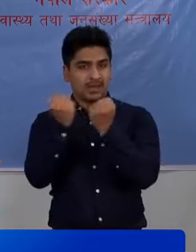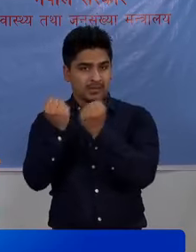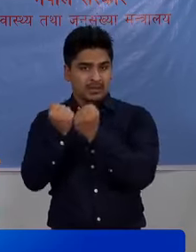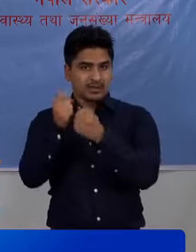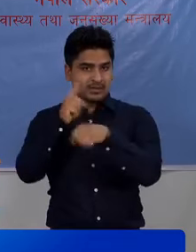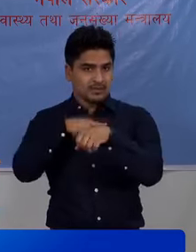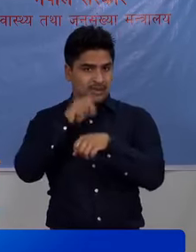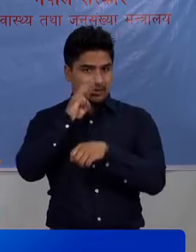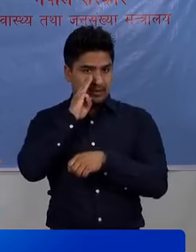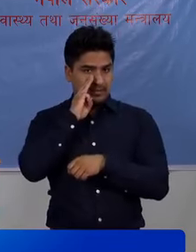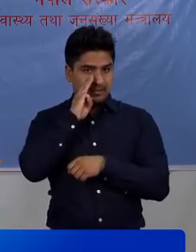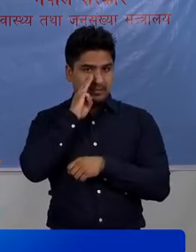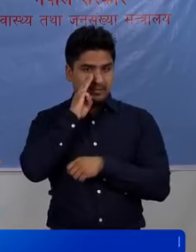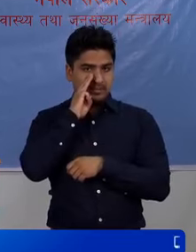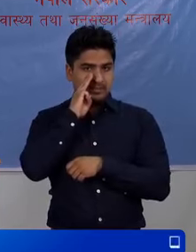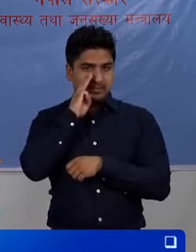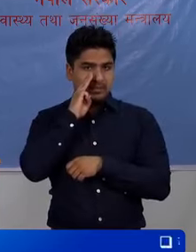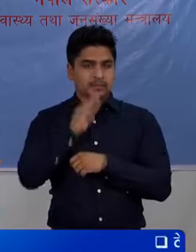को समय मा